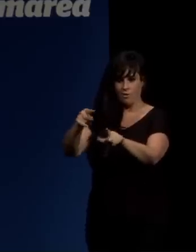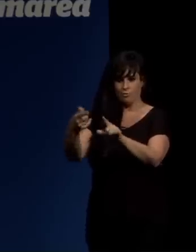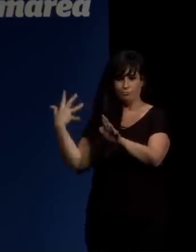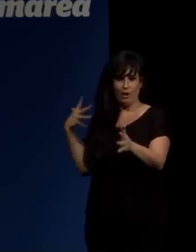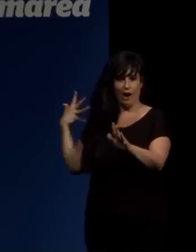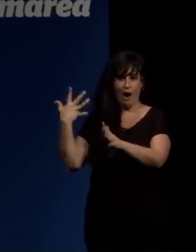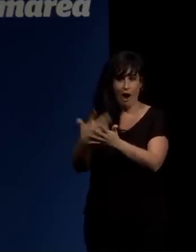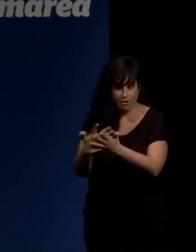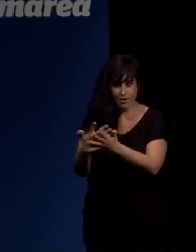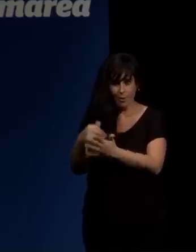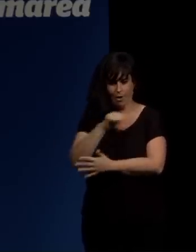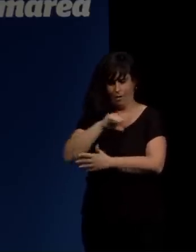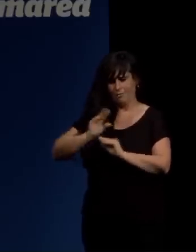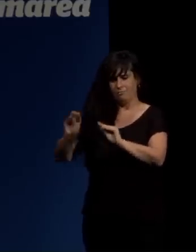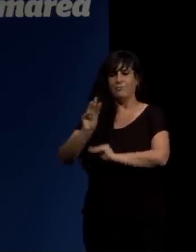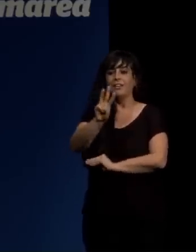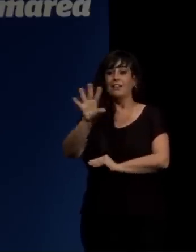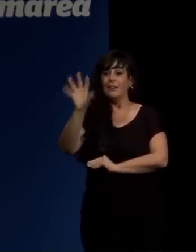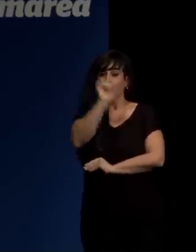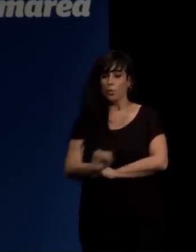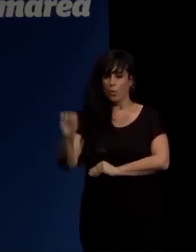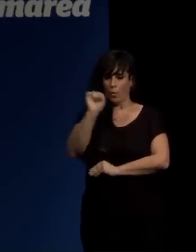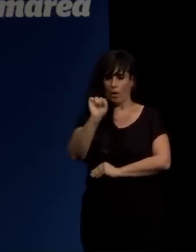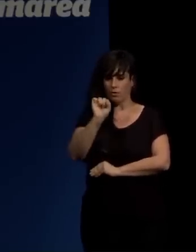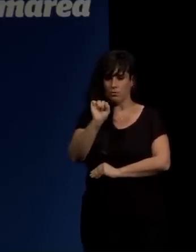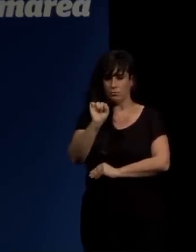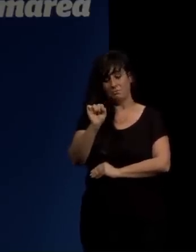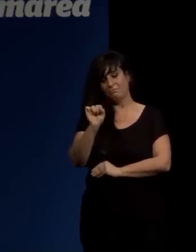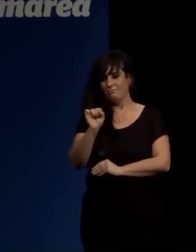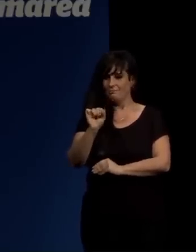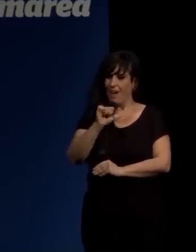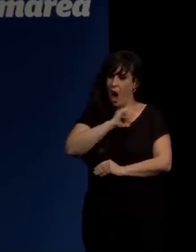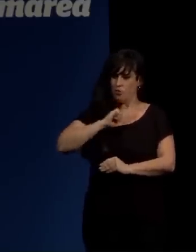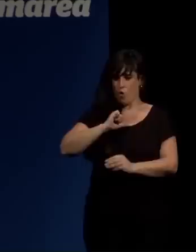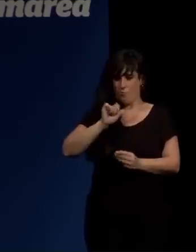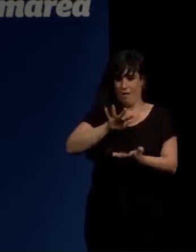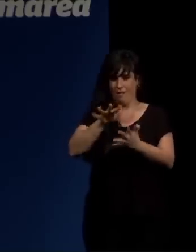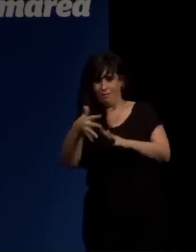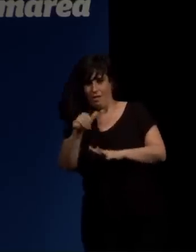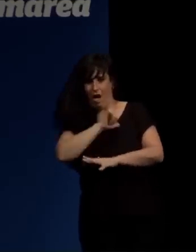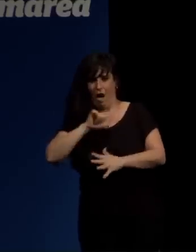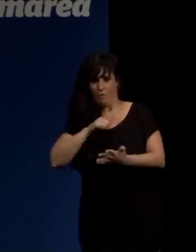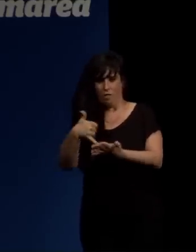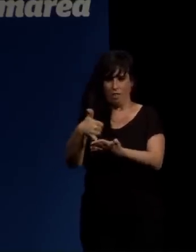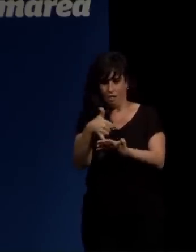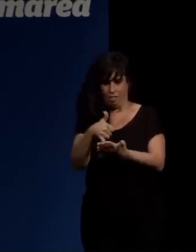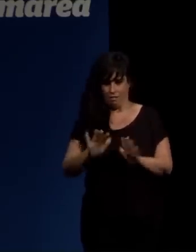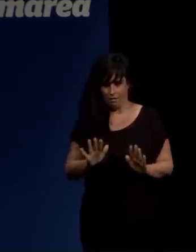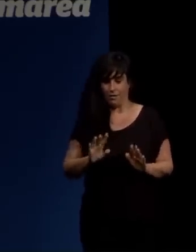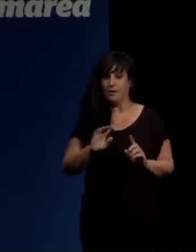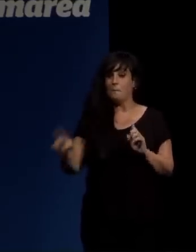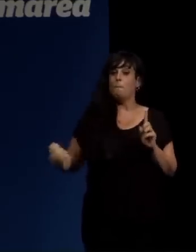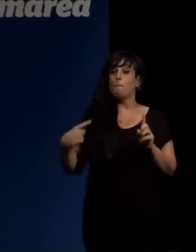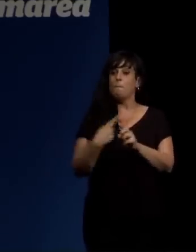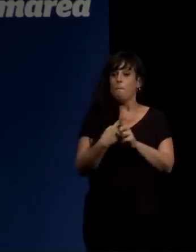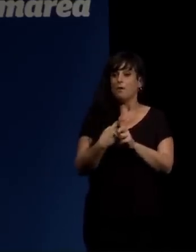de autonomía, convertida por eles en autoanemia, leva gobernado menos 2 anos do tripartito